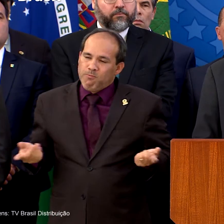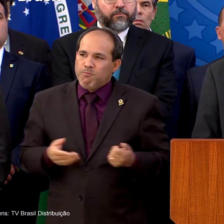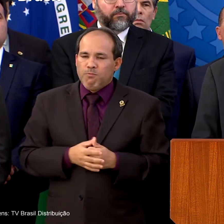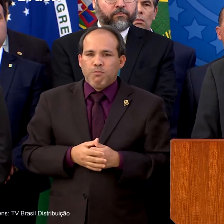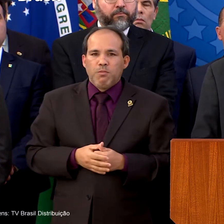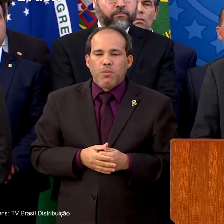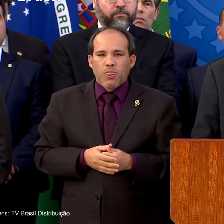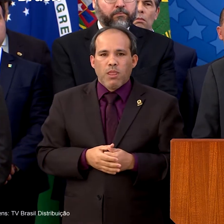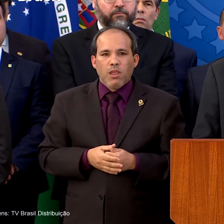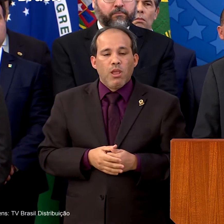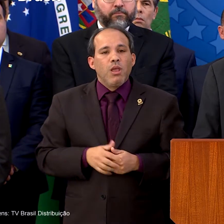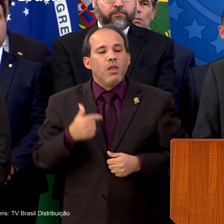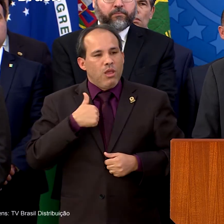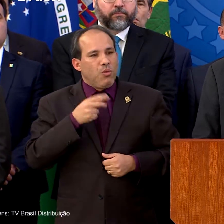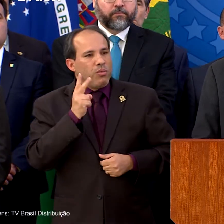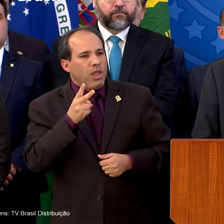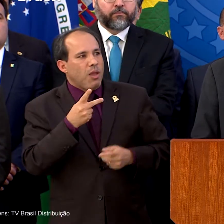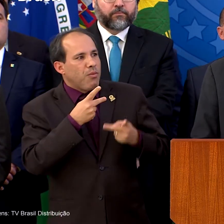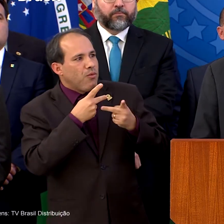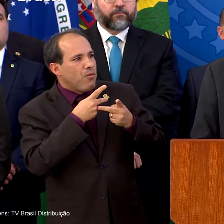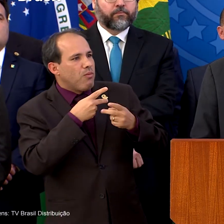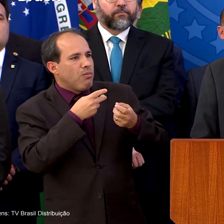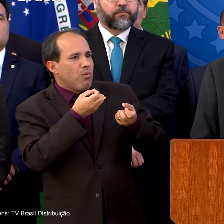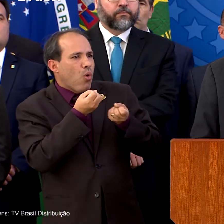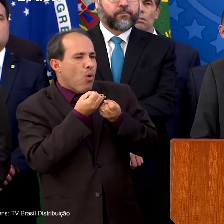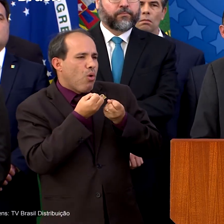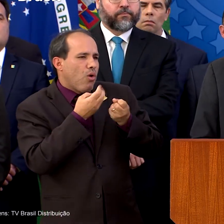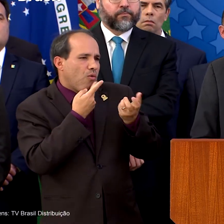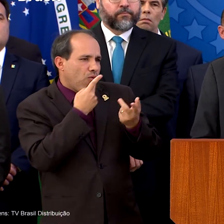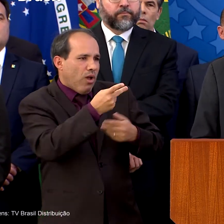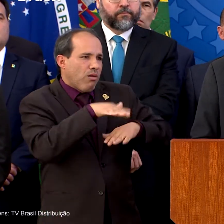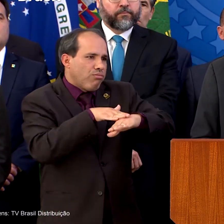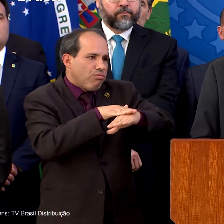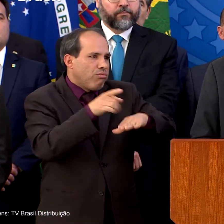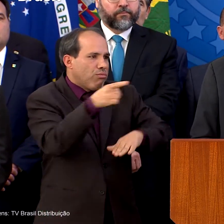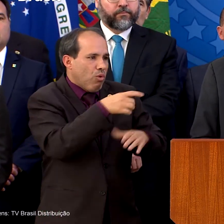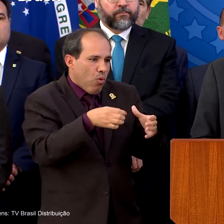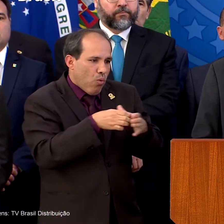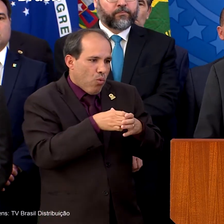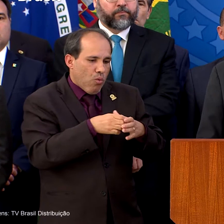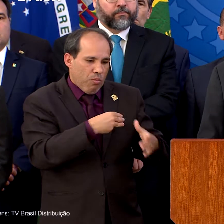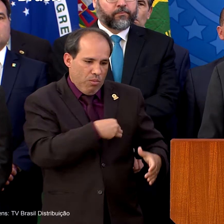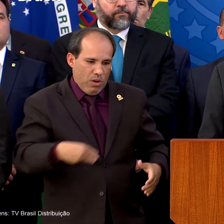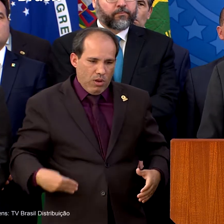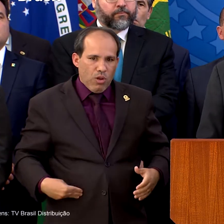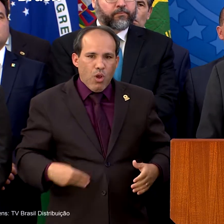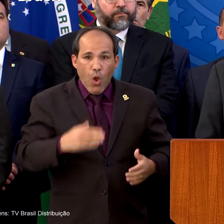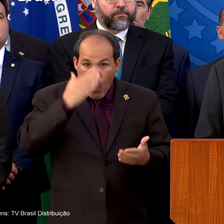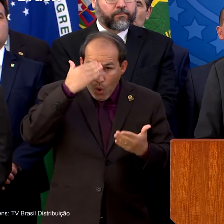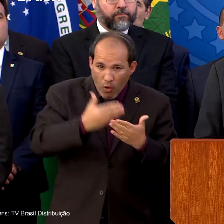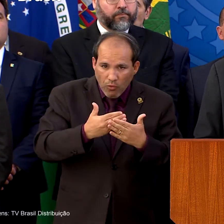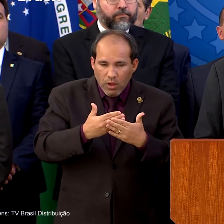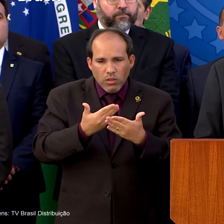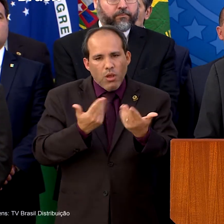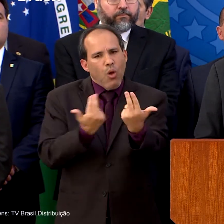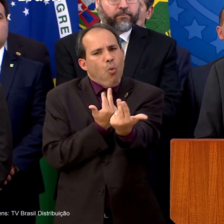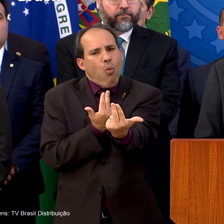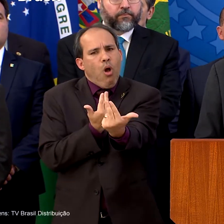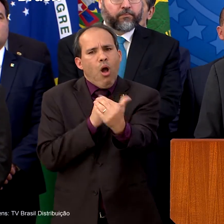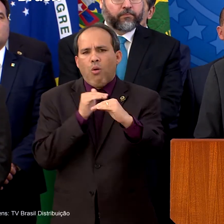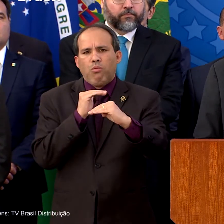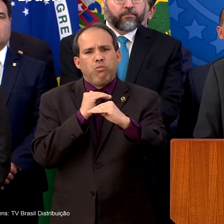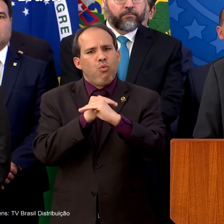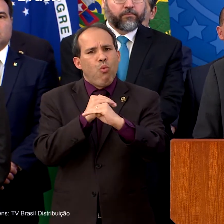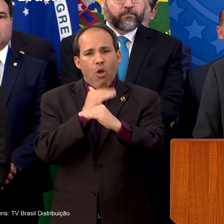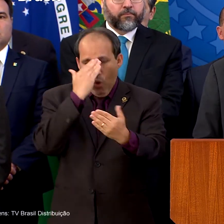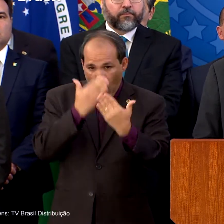e eu sempre disse os meus filhos e a confiança tem que ter duplo a mão o